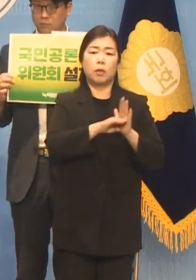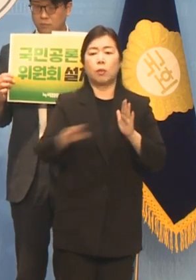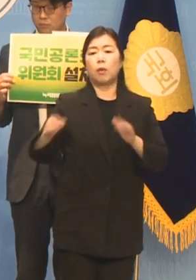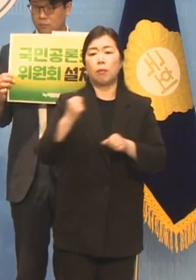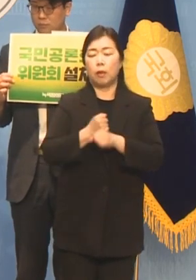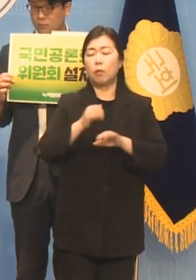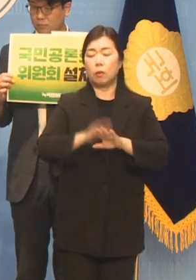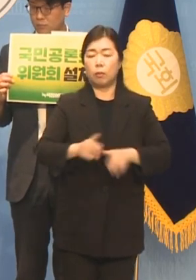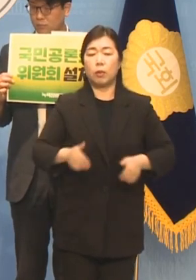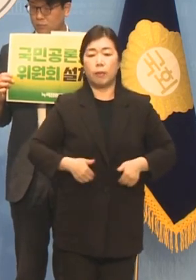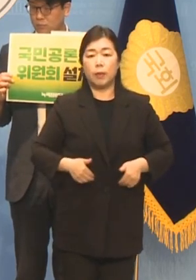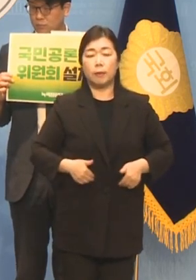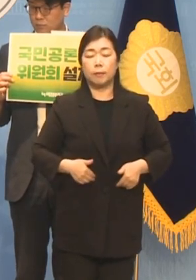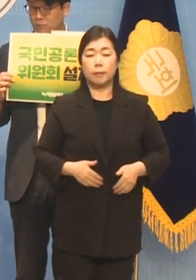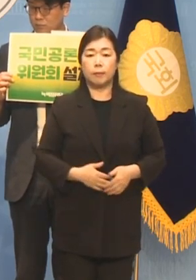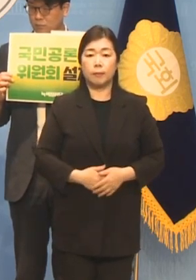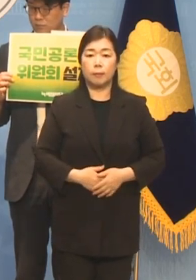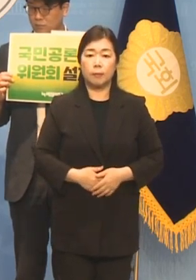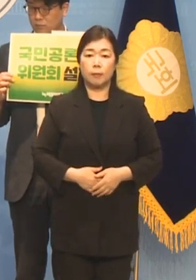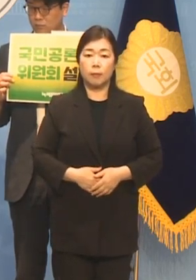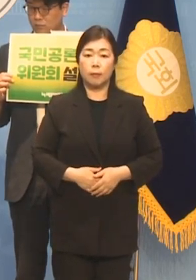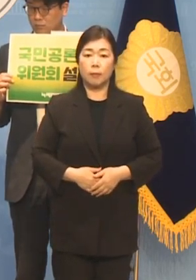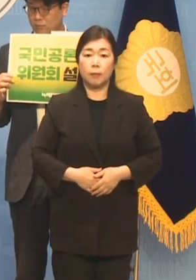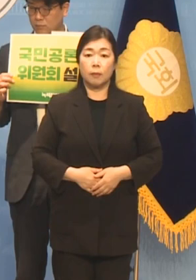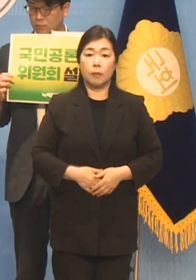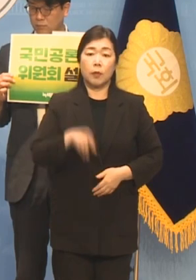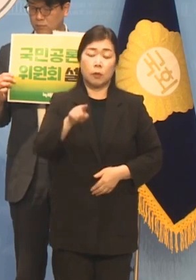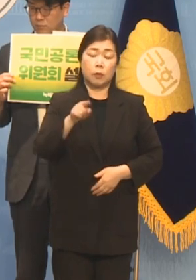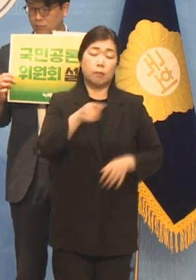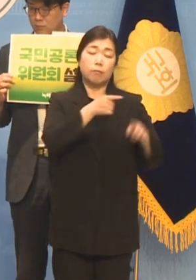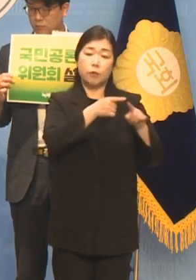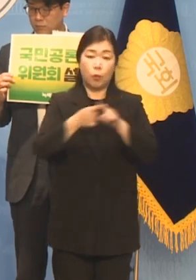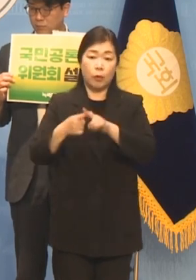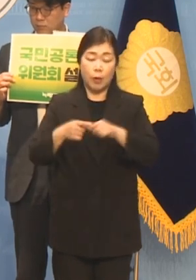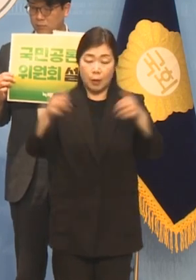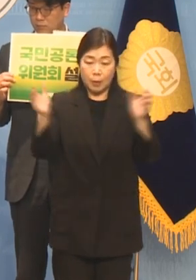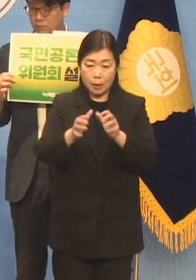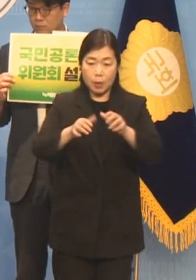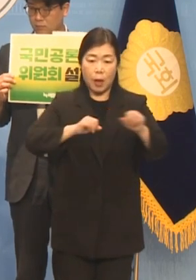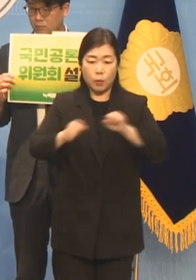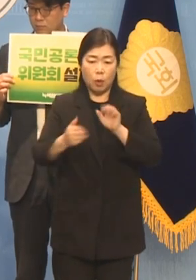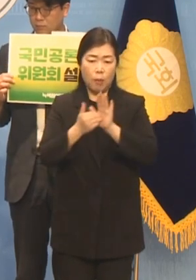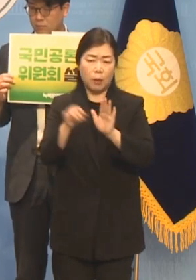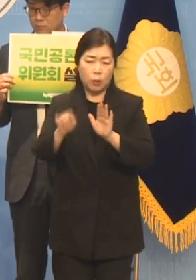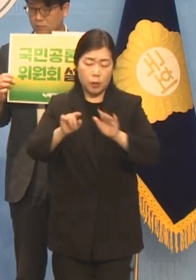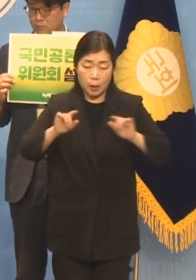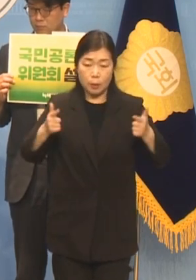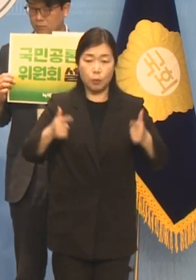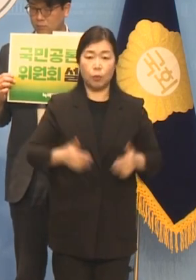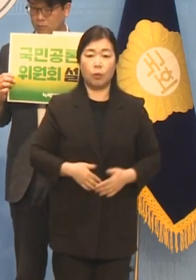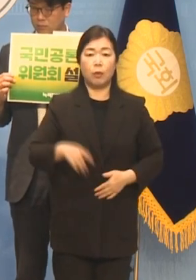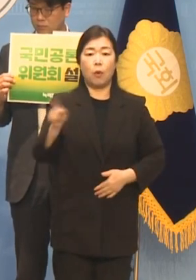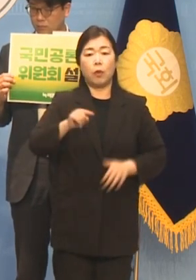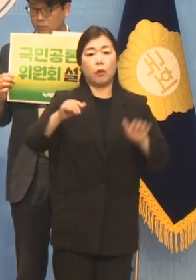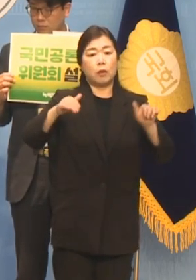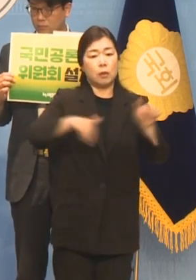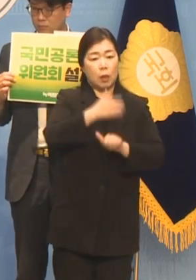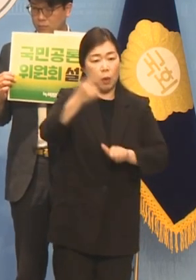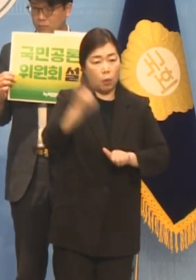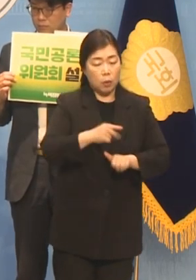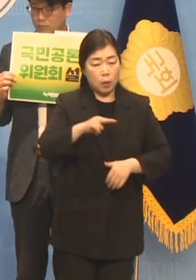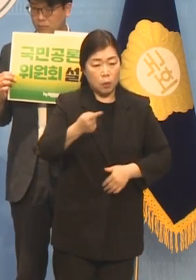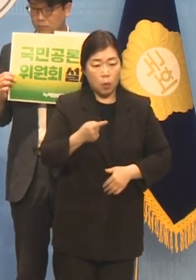제도적 기준이 마련되어야 할 것입니다. 그것은 무조건 단체 행동을 막는 것이 아니라 어떤 상황이